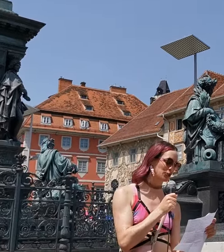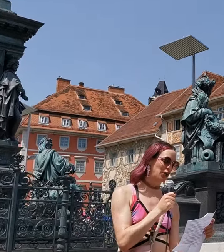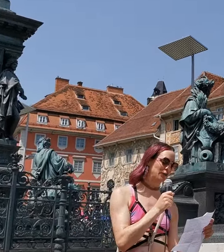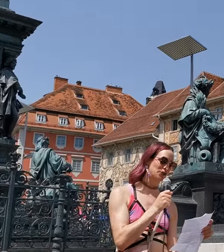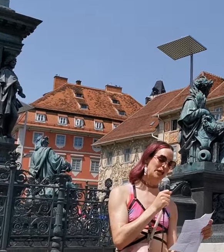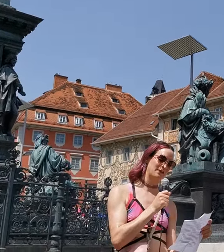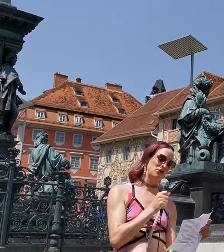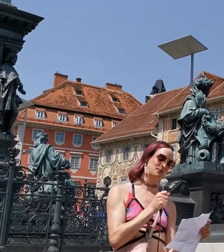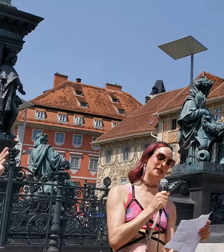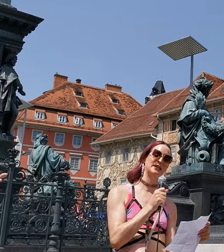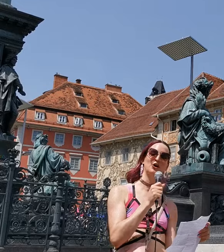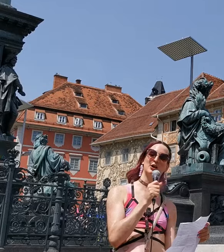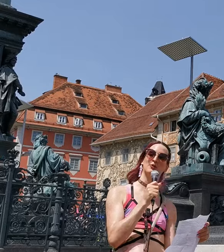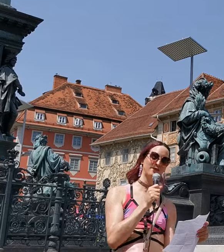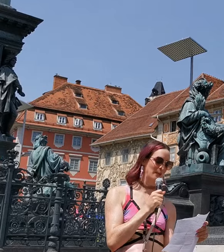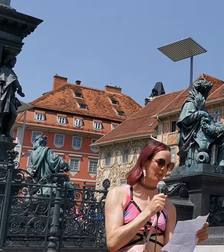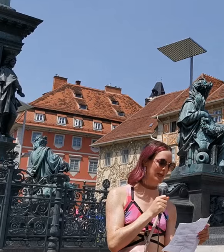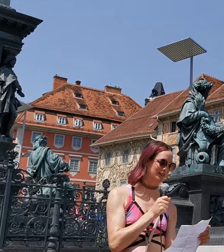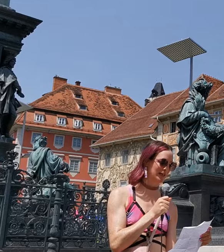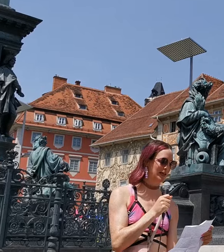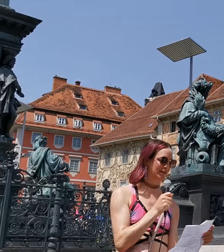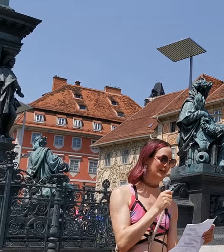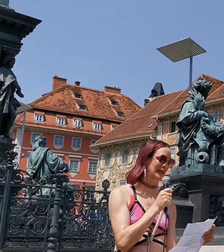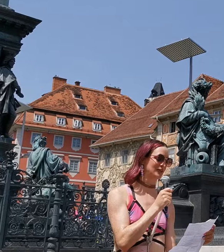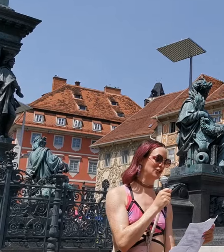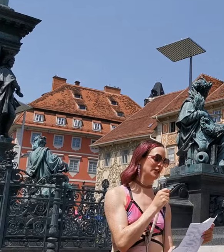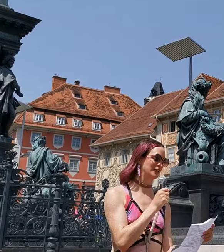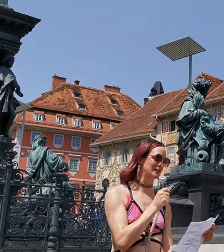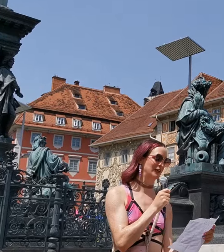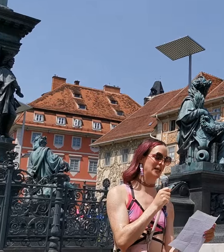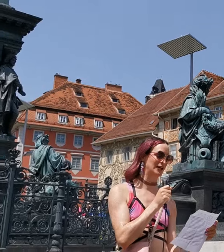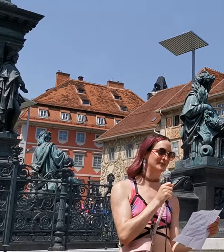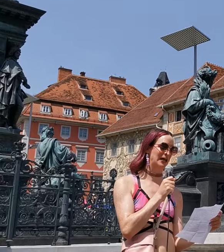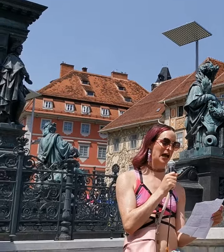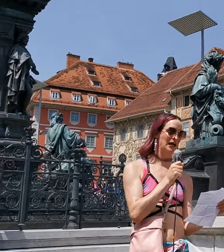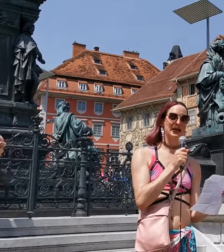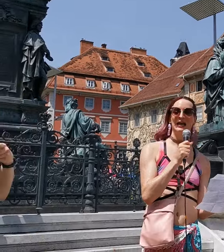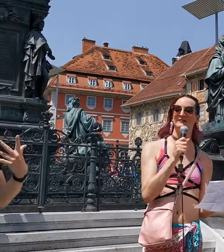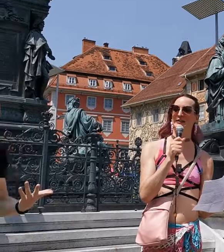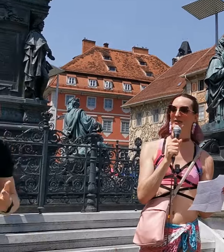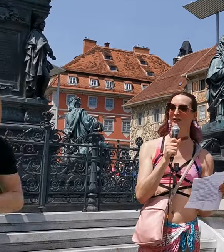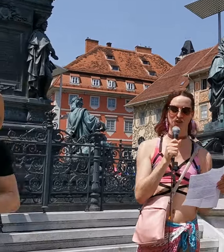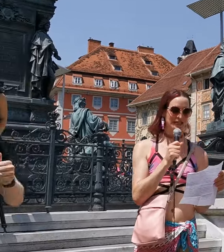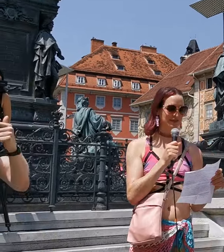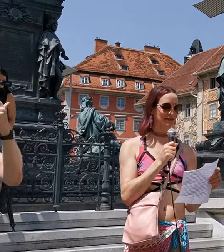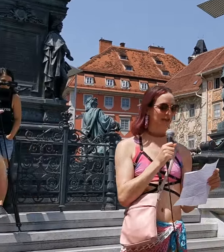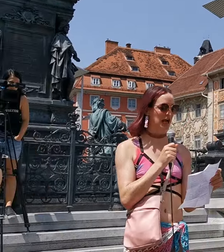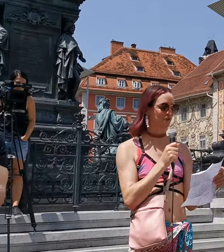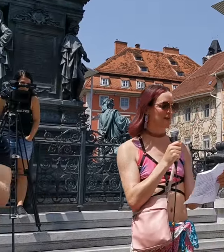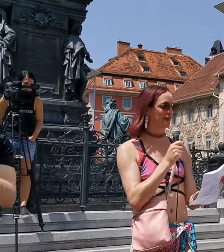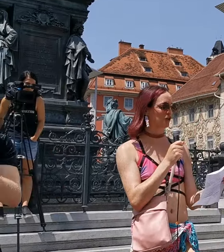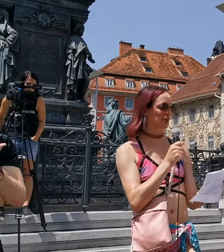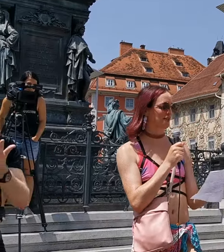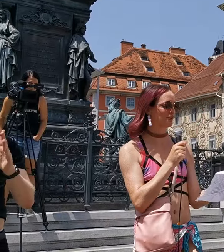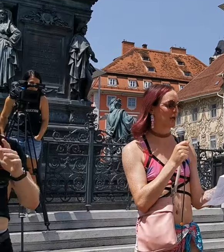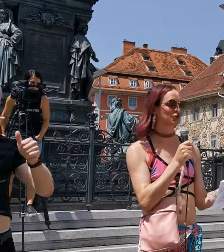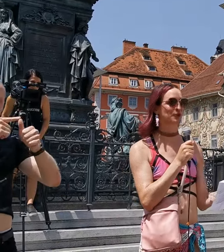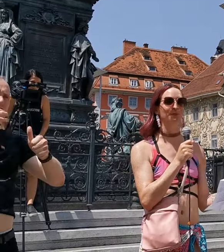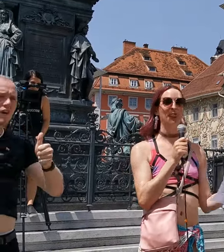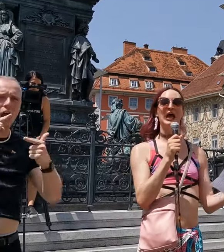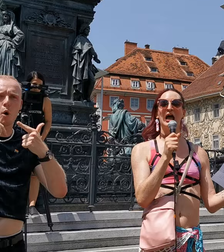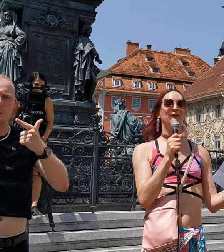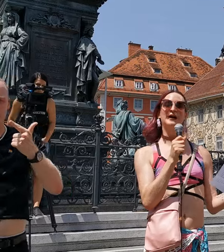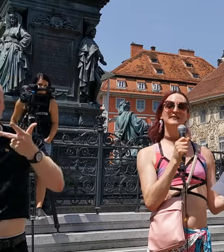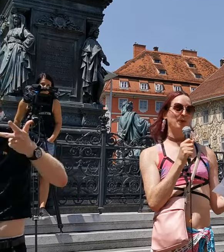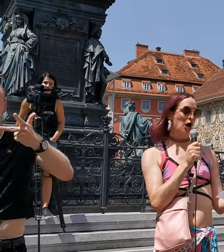Elliot Page und Hunter Schäfer spielen in Hollywood-Filmen mit. Die gleichgeschlechtliche Ehe ist da. Es gibt einen Geschlechtsantrag für intergeschlechtliche